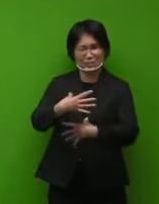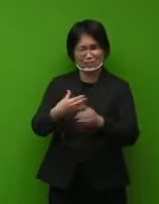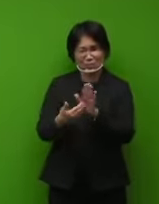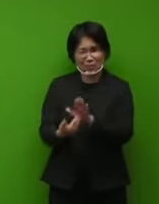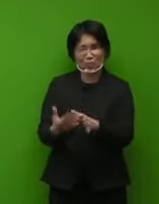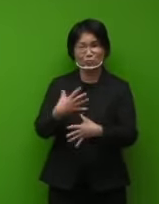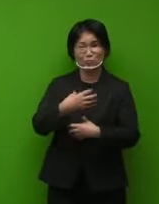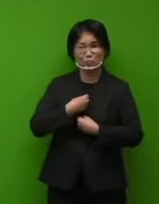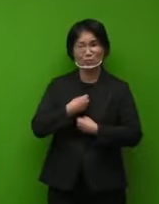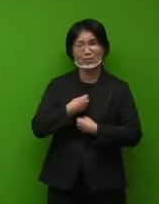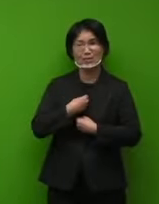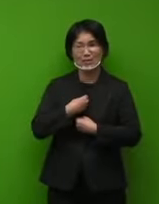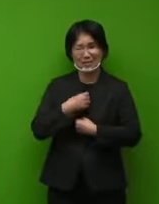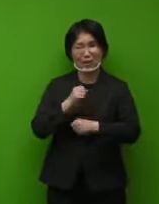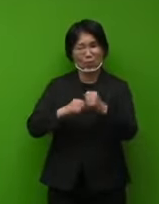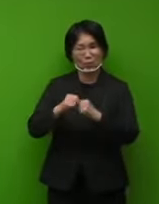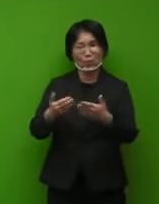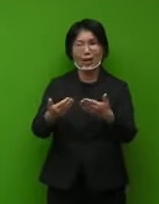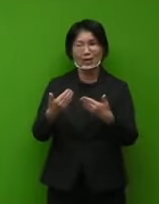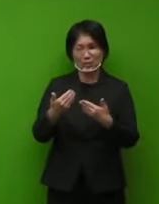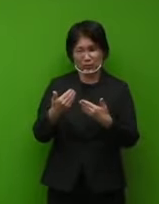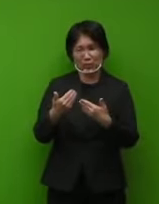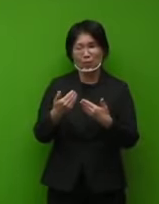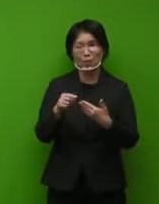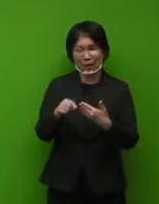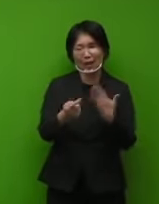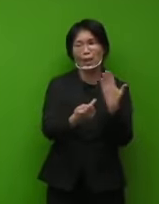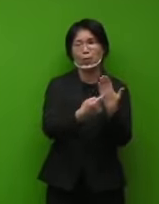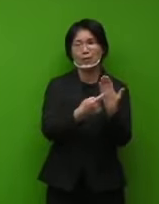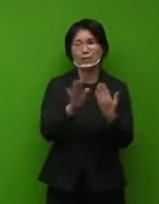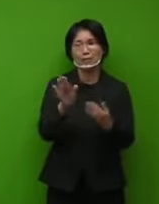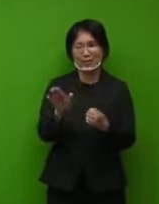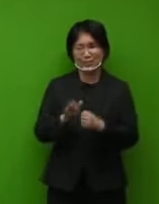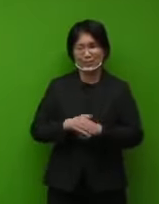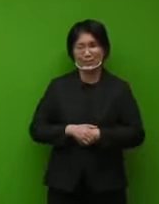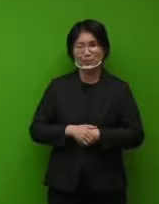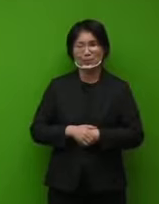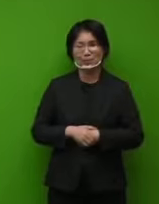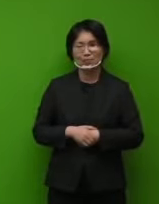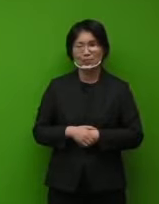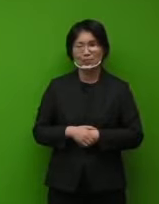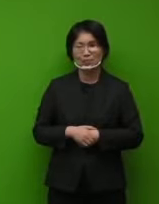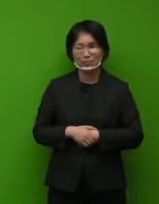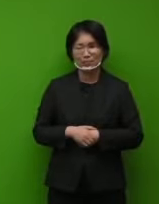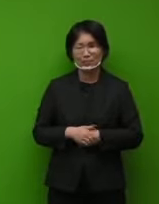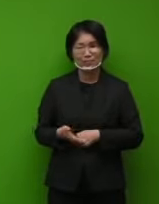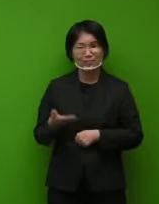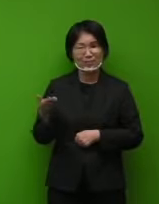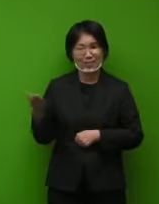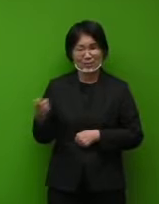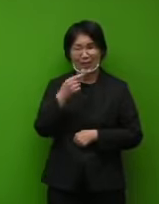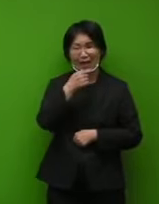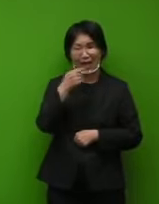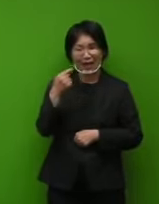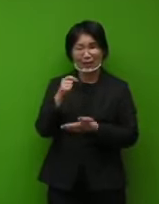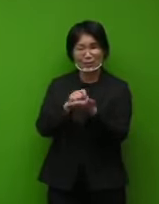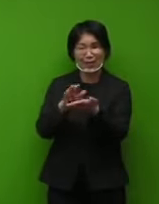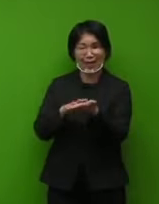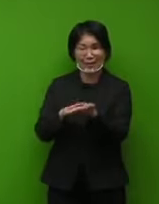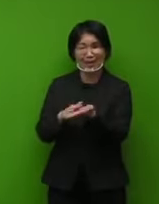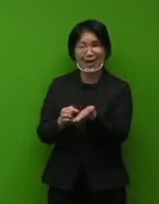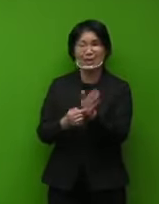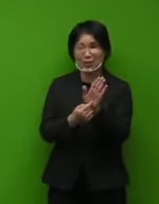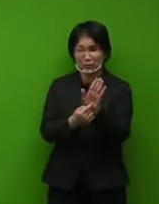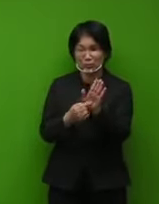ていただく必要があるというのが今回のポイントです。次のページ。赤字で出ておりますところがです